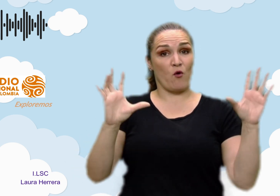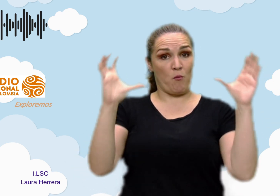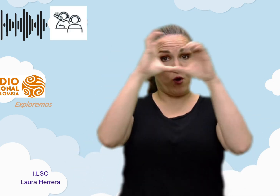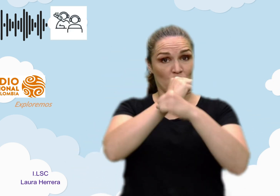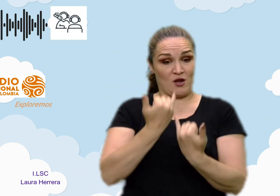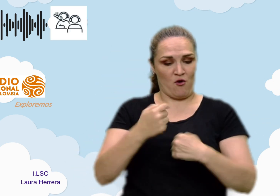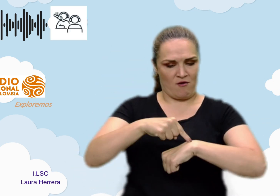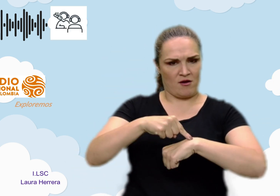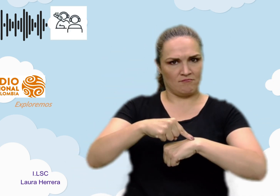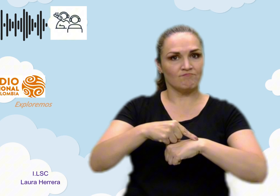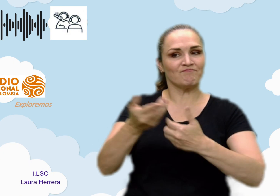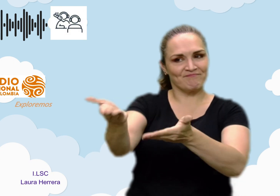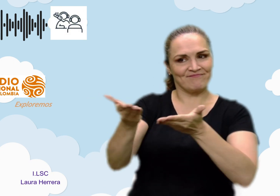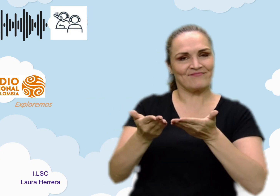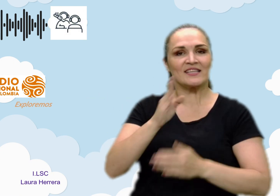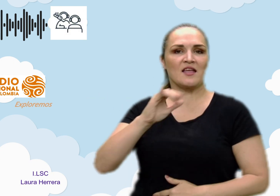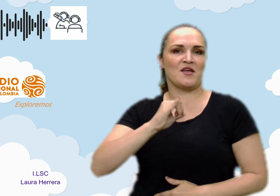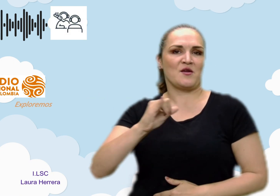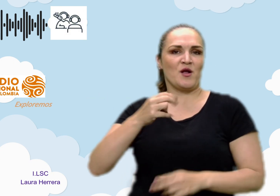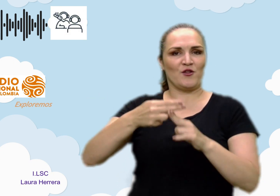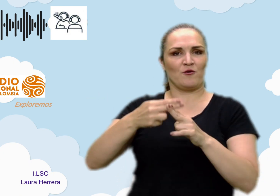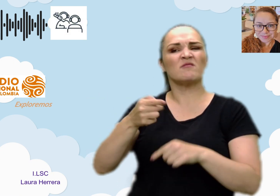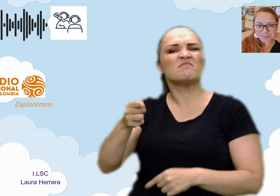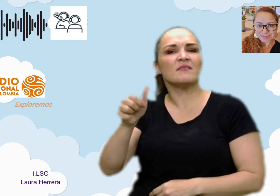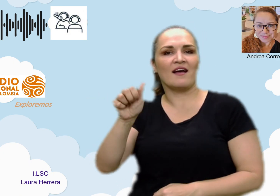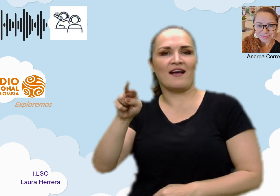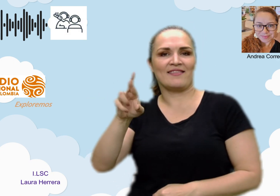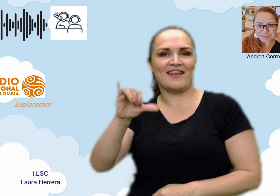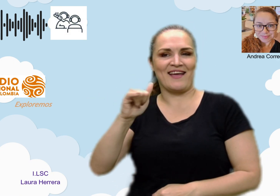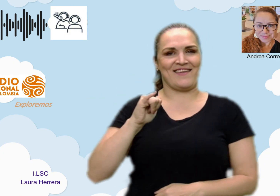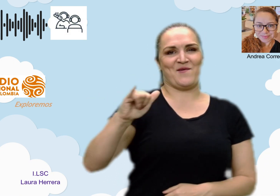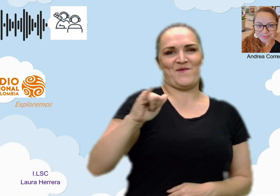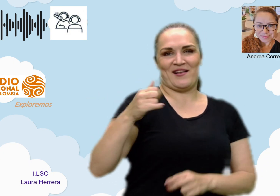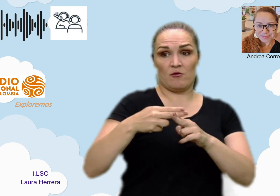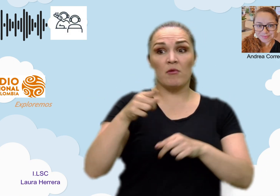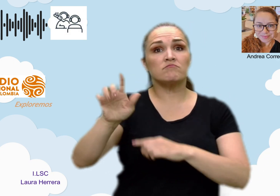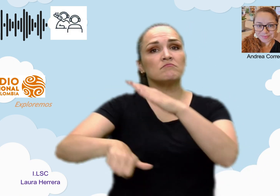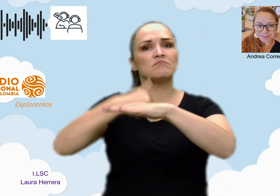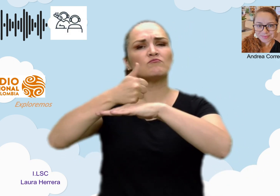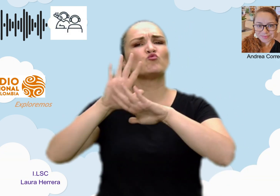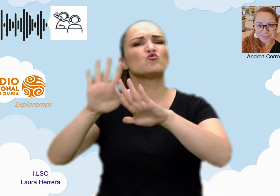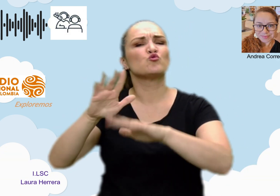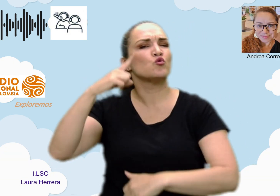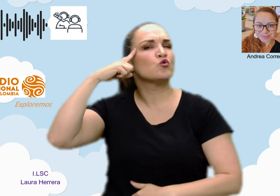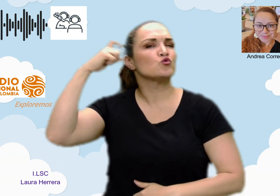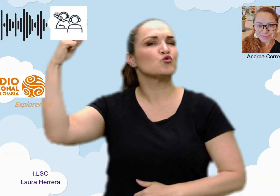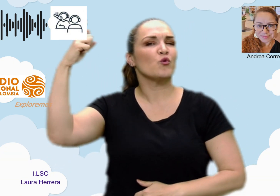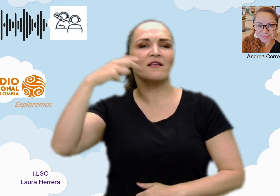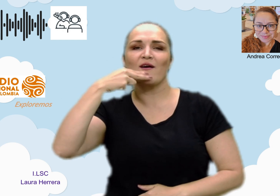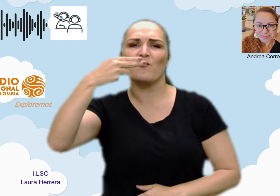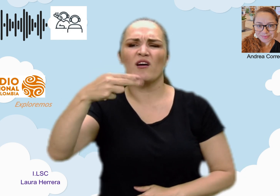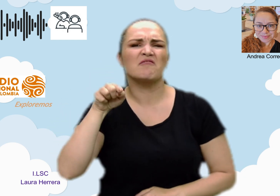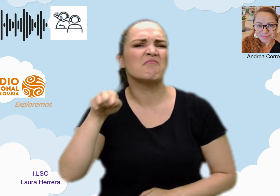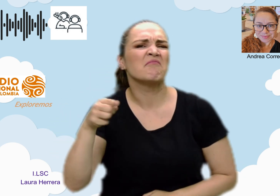Y a esta hora de la noche le damos la bienvenida a una tocaya, Andrea Corredor. Ella es directora de algo que se llama